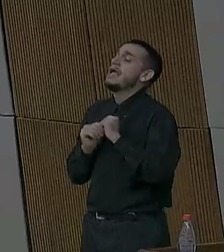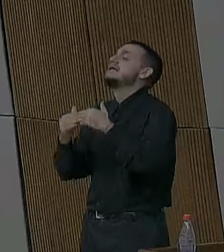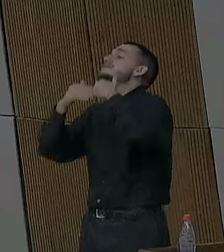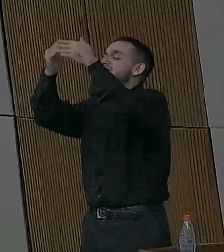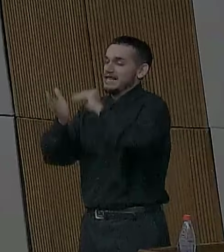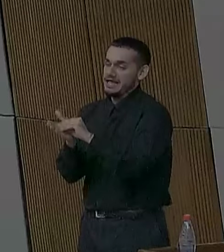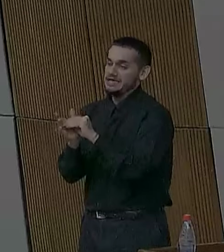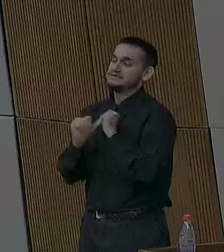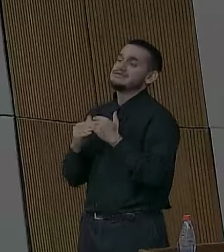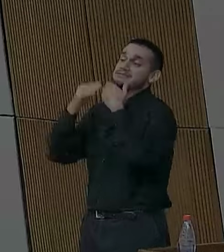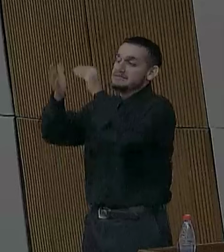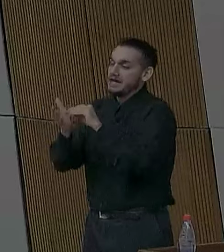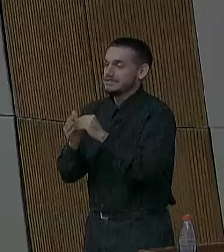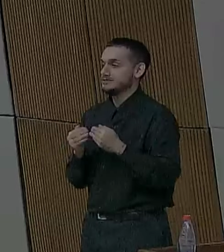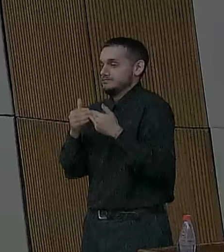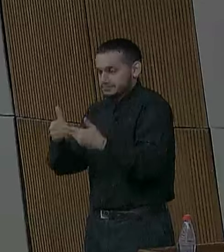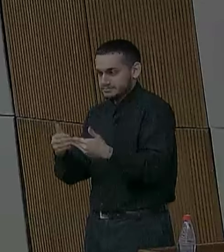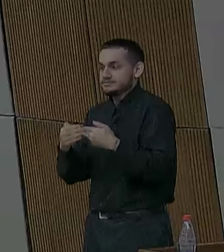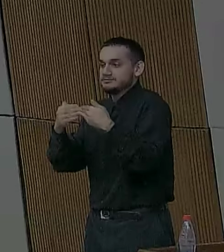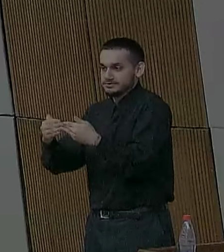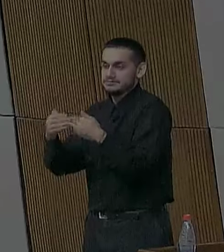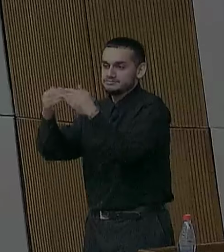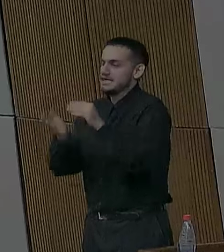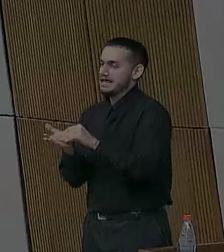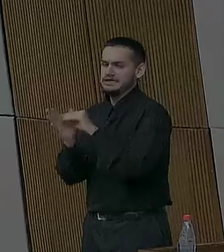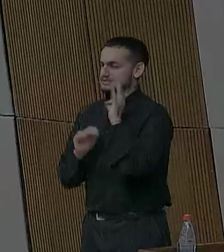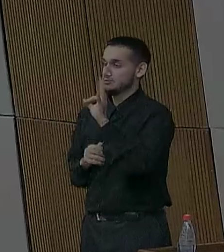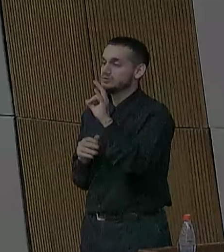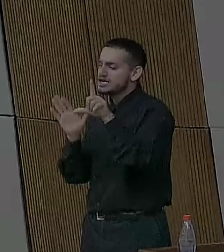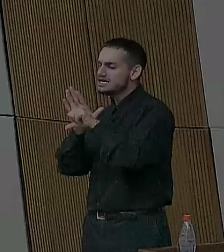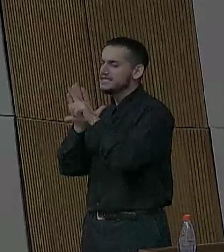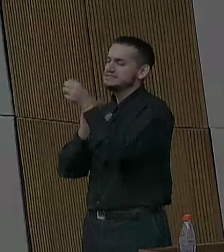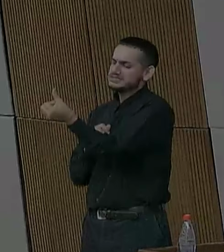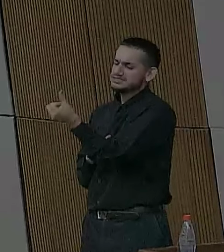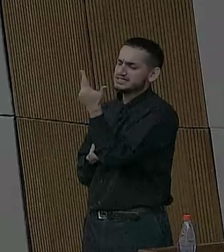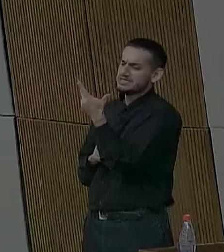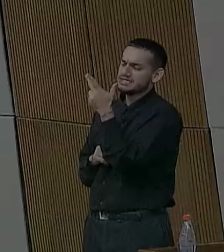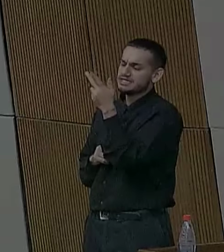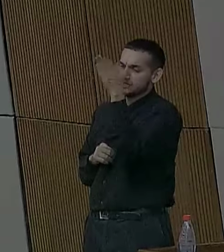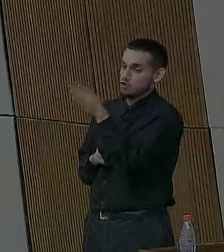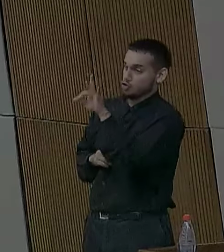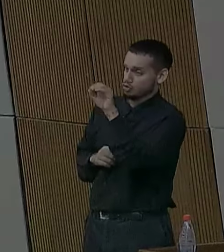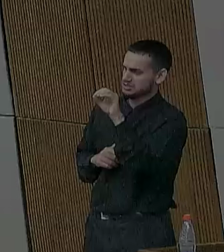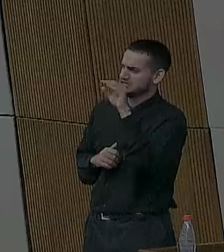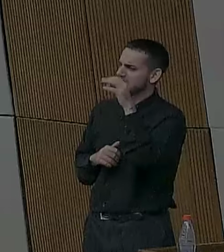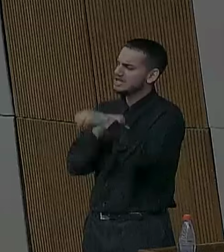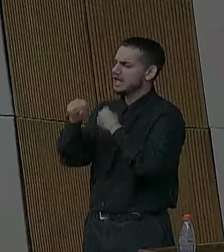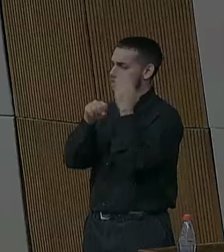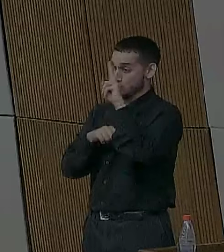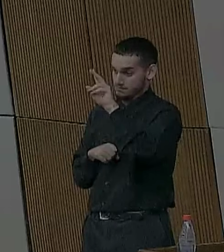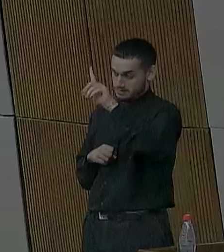Pero no se establecía. Y sobre todo la ley 6380 del 2019, quiero mencionar nomás, a